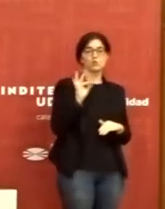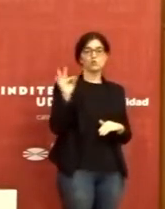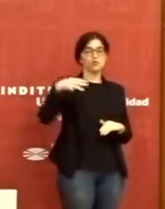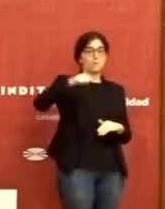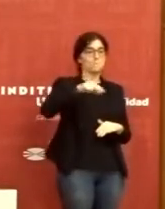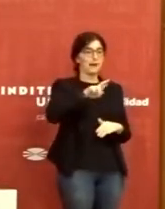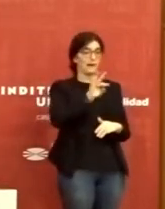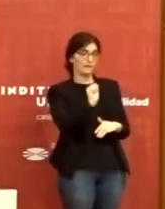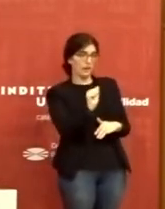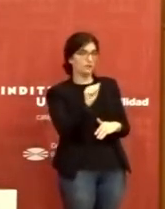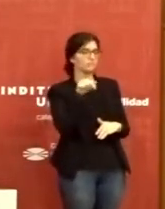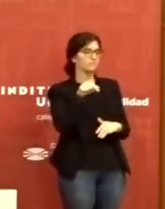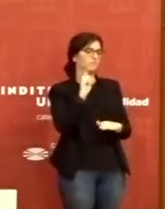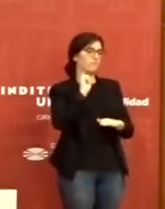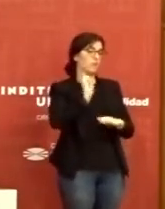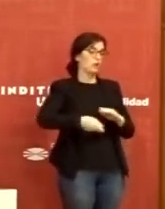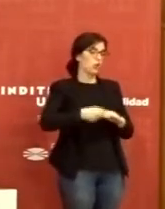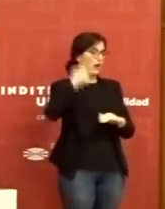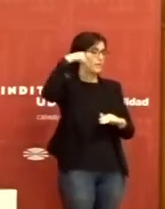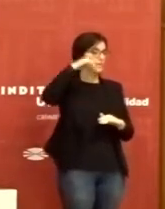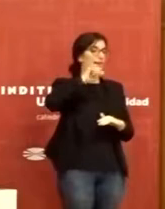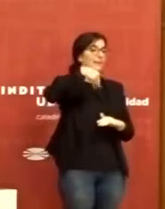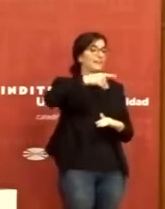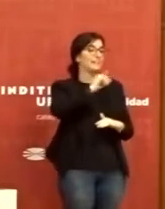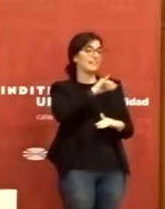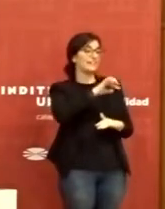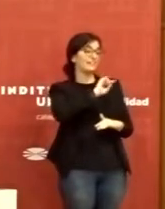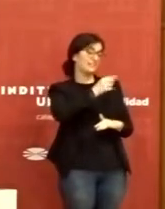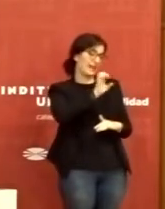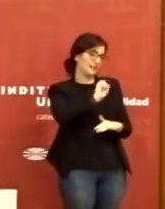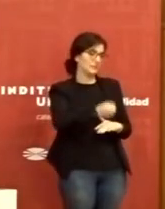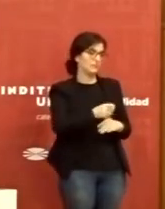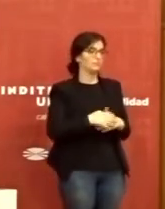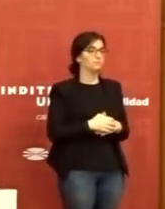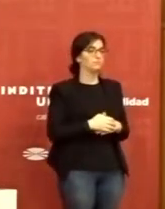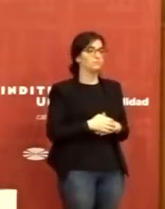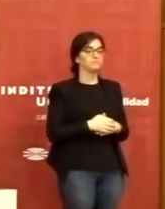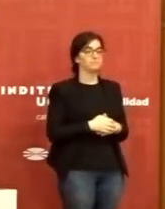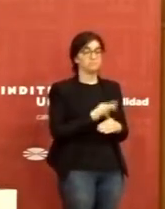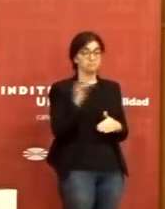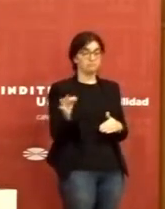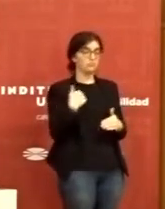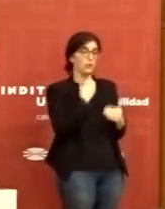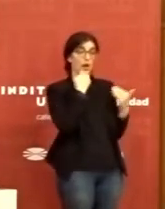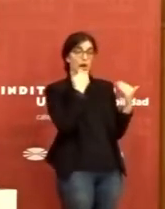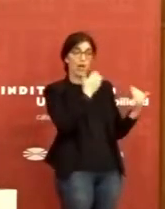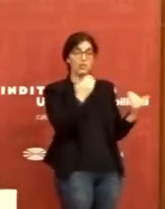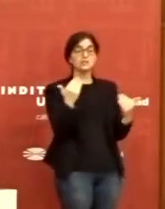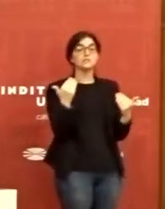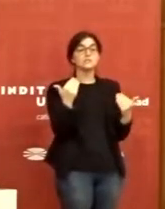Marta Rey García, directora de la cátedra INDITES-UDC de Sostenibilidad. Cuando quieras, Marta, muchas gracias. Muchísimas